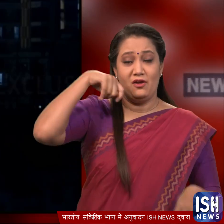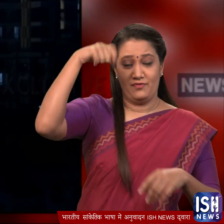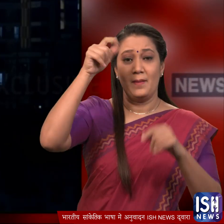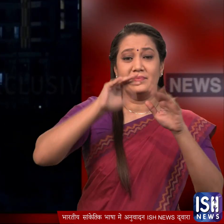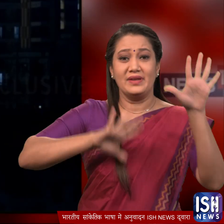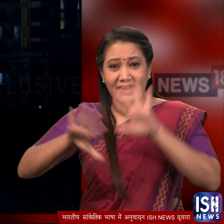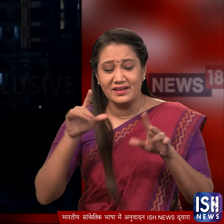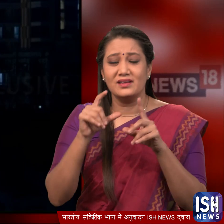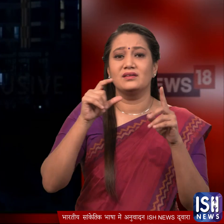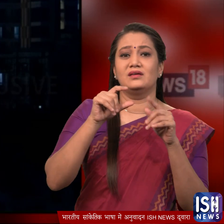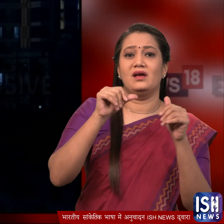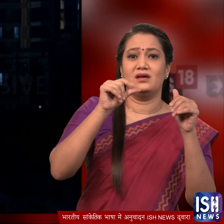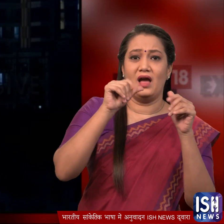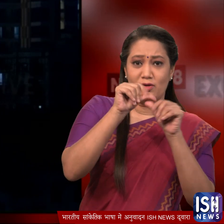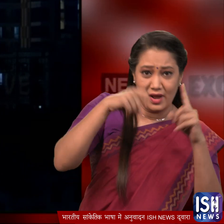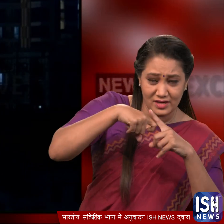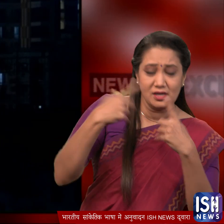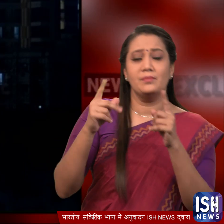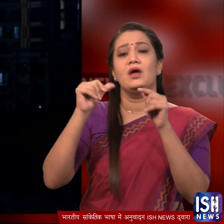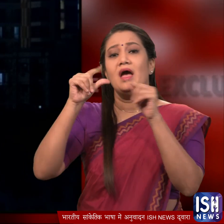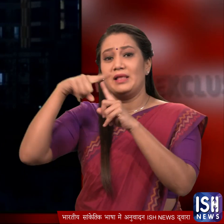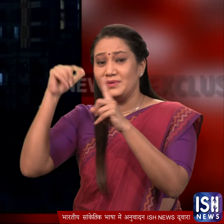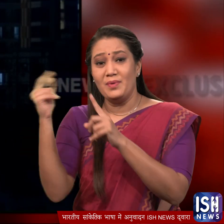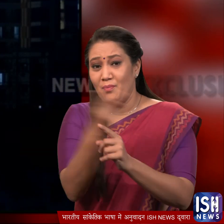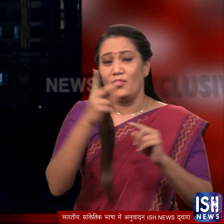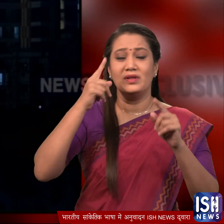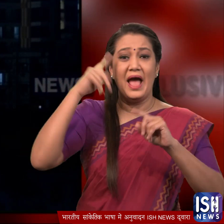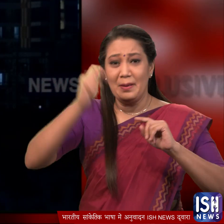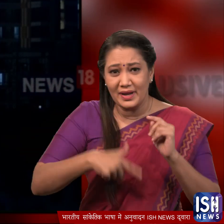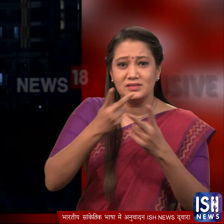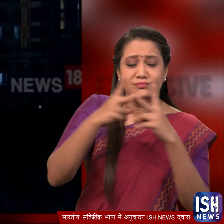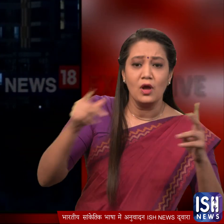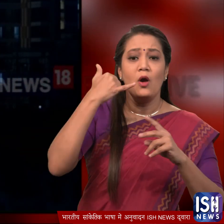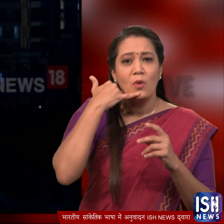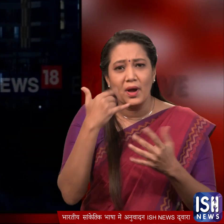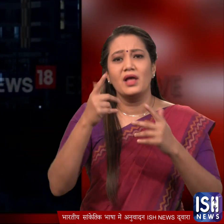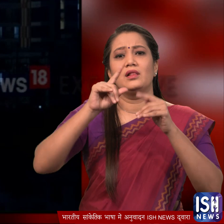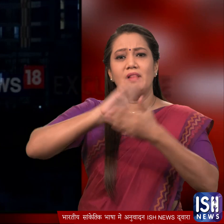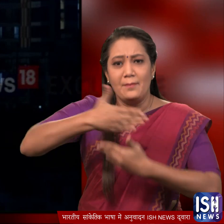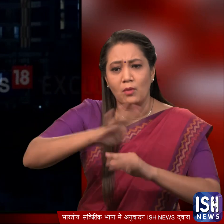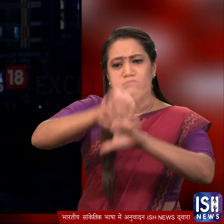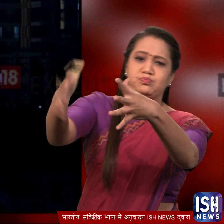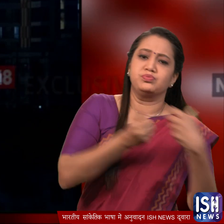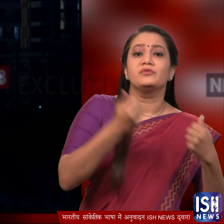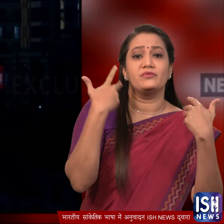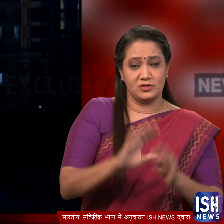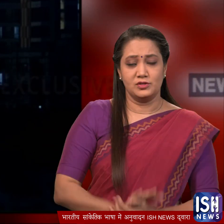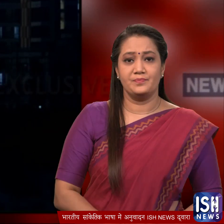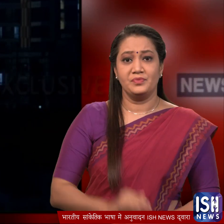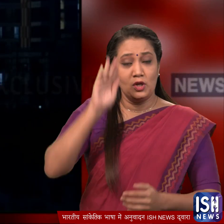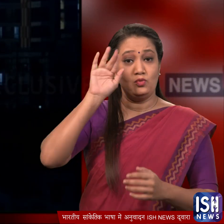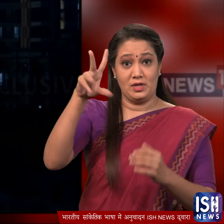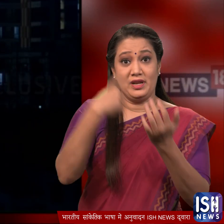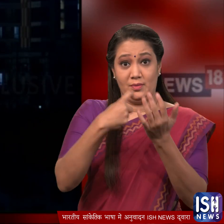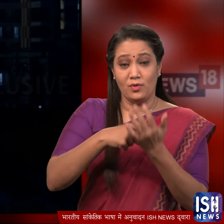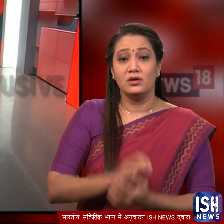फिल्म डायरेक्टर अनुराग कश्यप और एक्टर तापसी पन्नू के घर पर हुई छापेमारी के दौरान आयकर विभाग ने उनके फोन और लैपटॉप भी जब्त किए। न्यूज 18